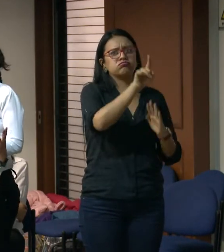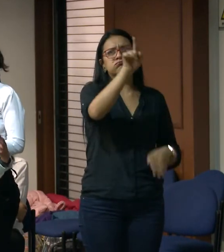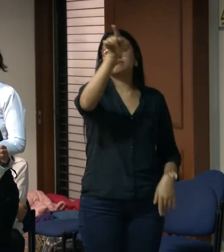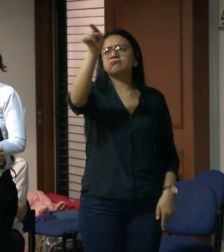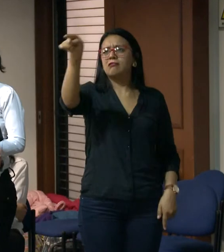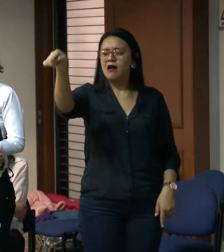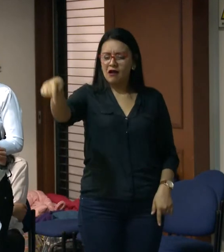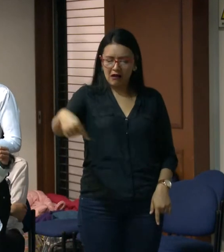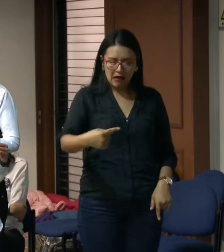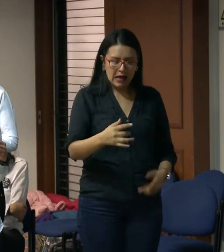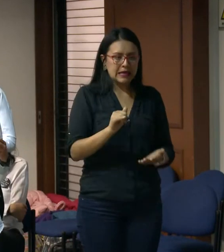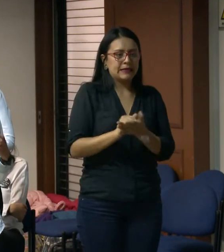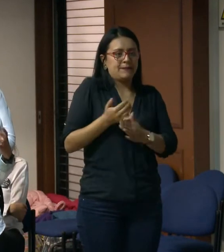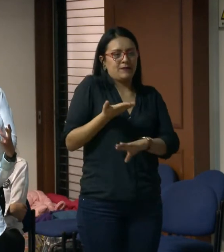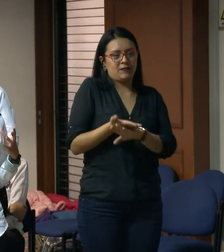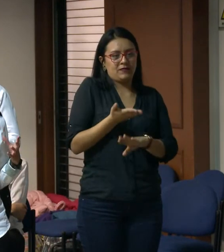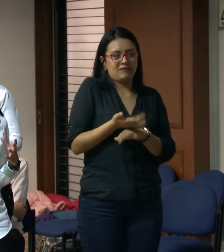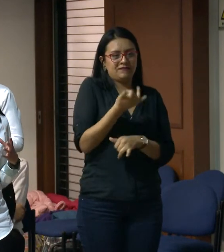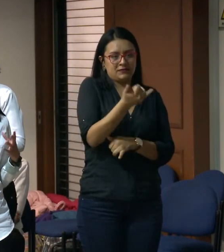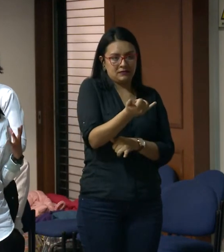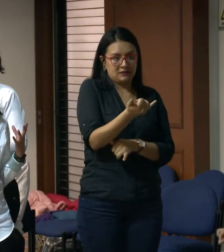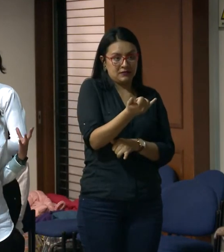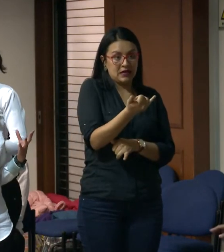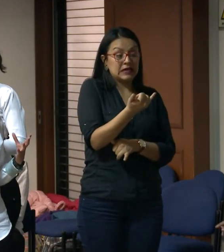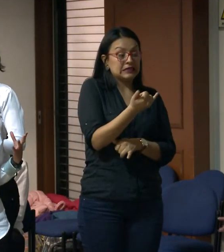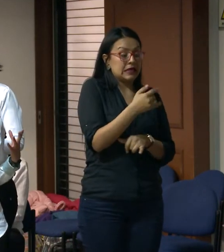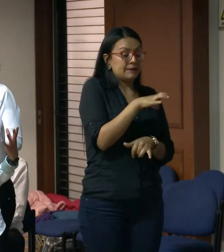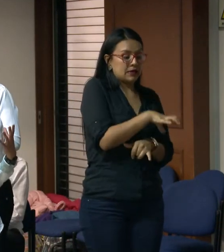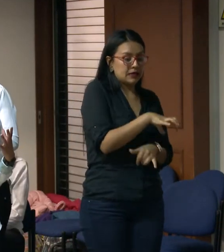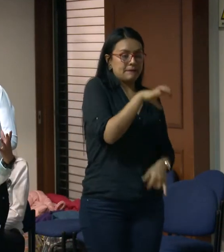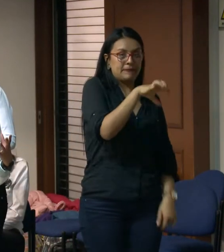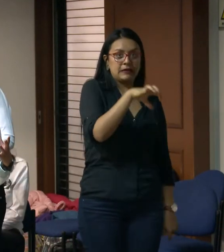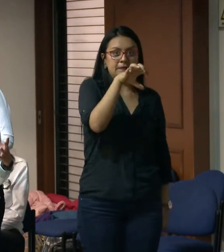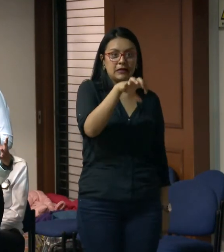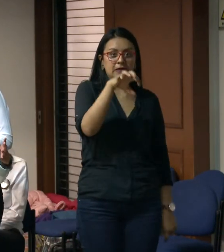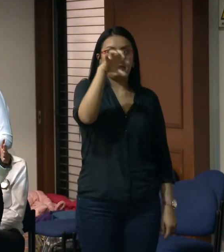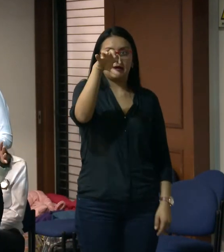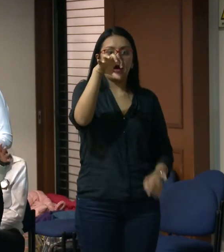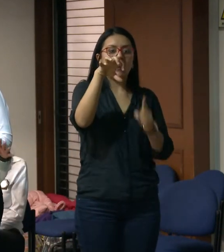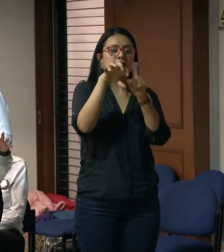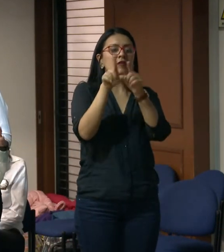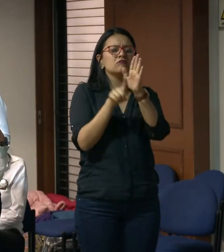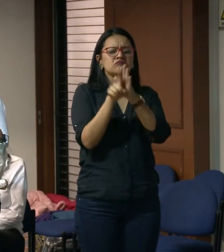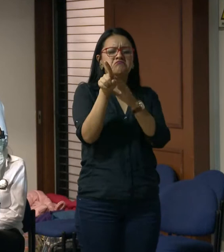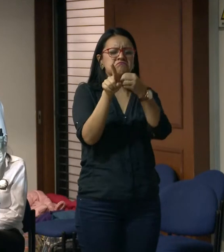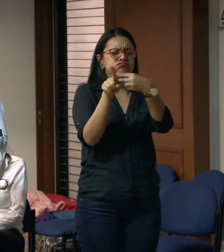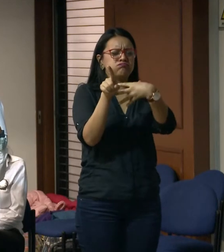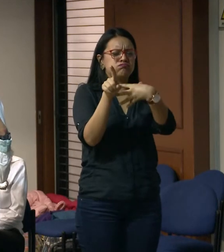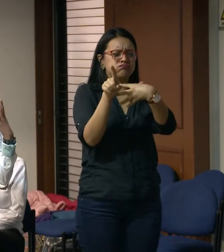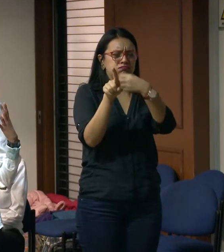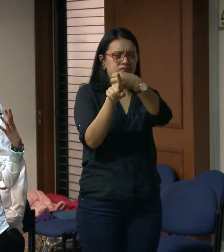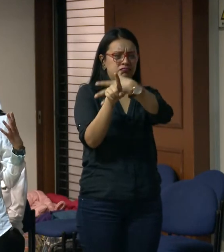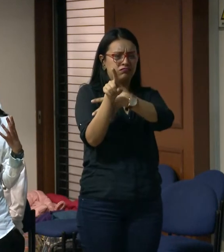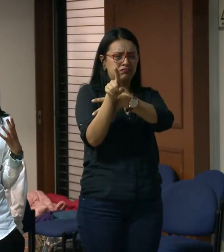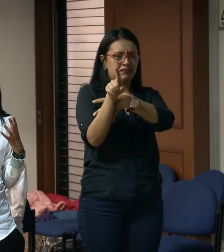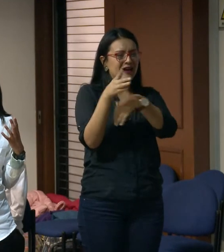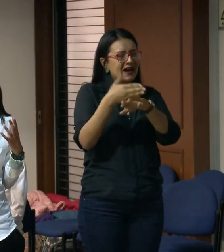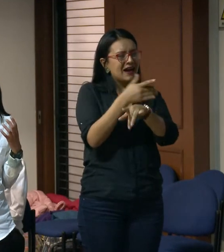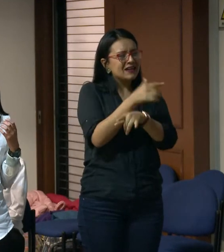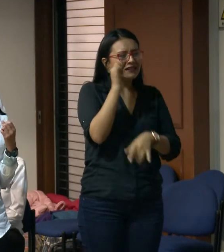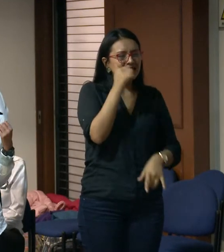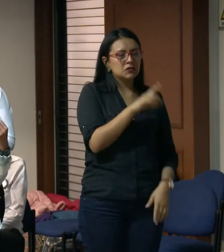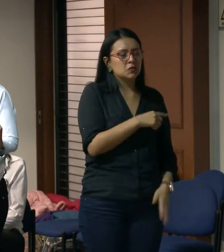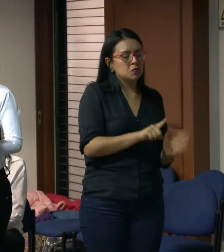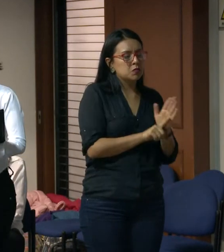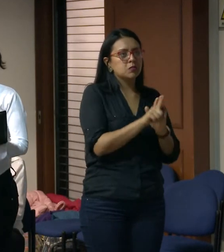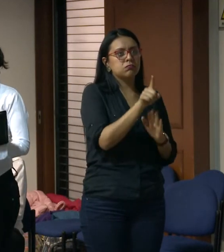implicó la propuesta. Entonces hemos llegado a la cuarta estación de propulsión espacial. Si recuerdan, estábamos en la órbita, en